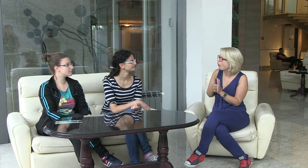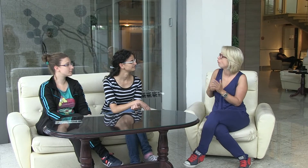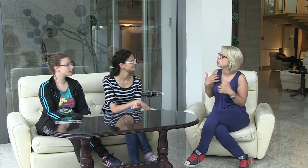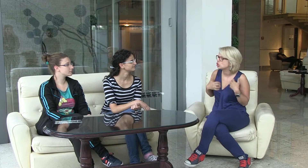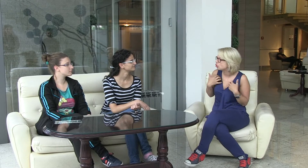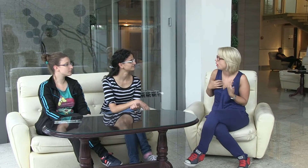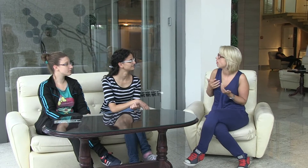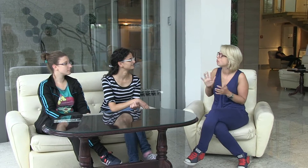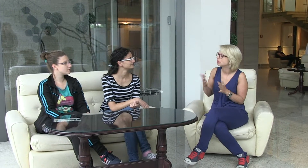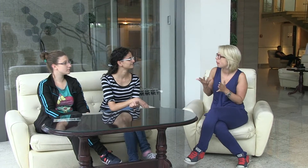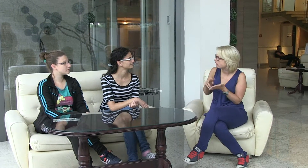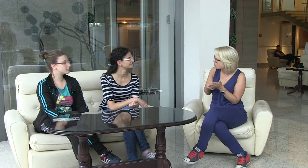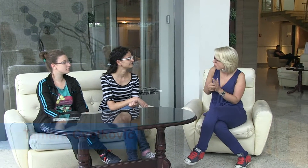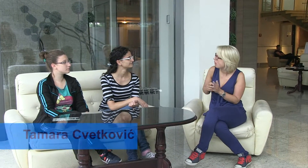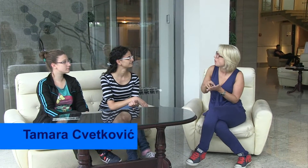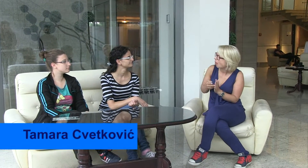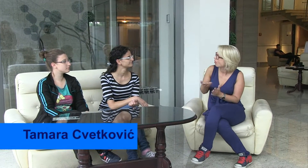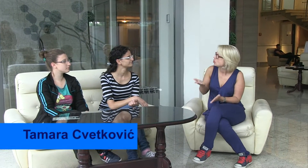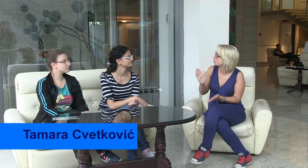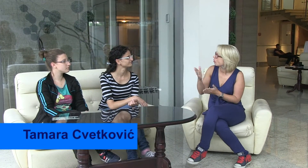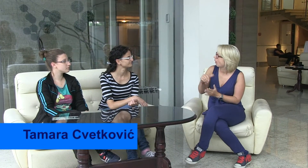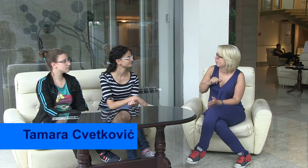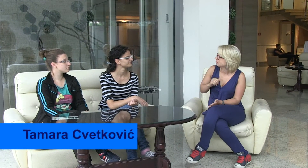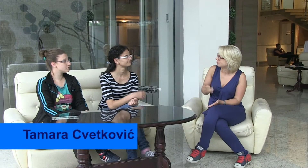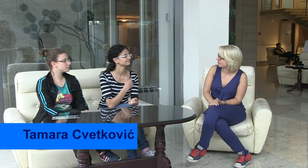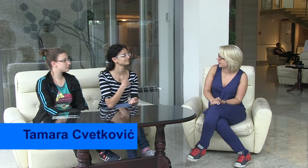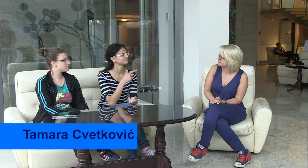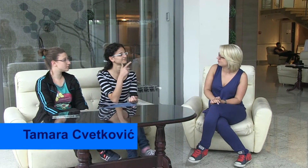omladinskoj sekciji. Recite nam nešto o vašim planovima i željama.